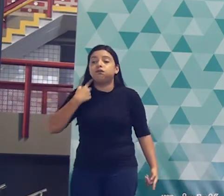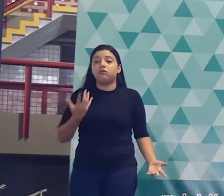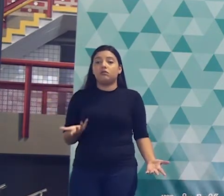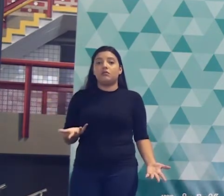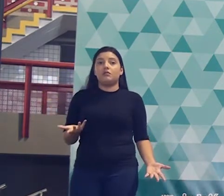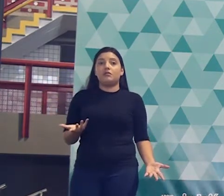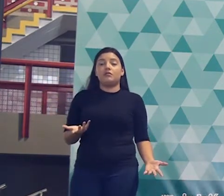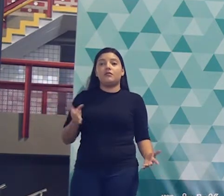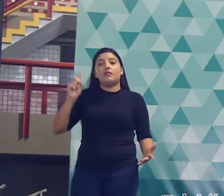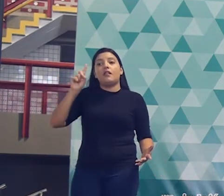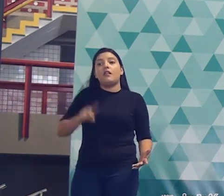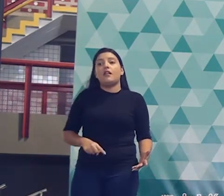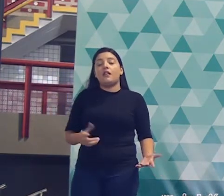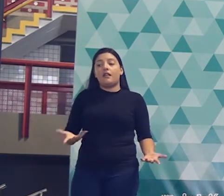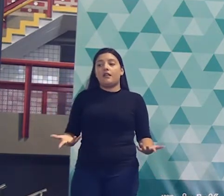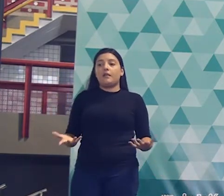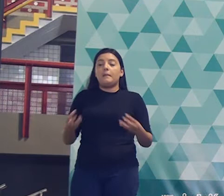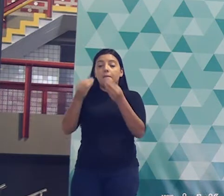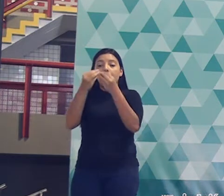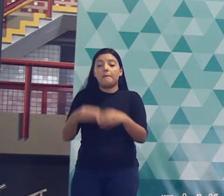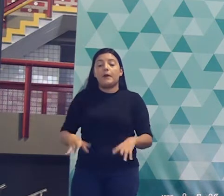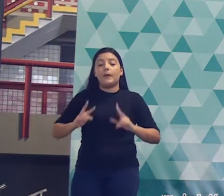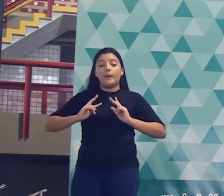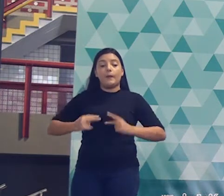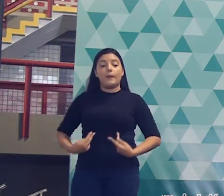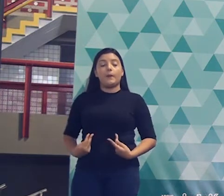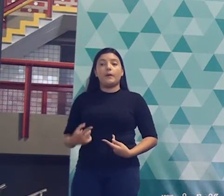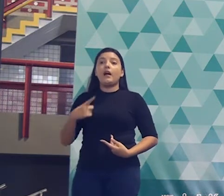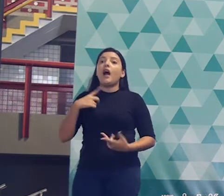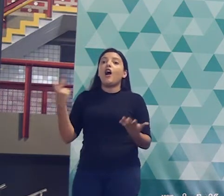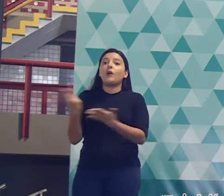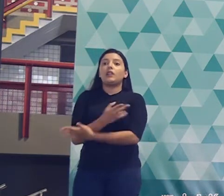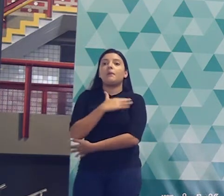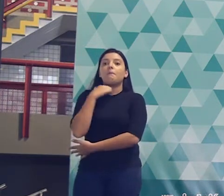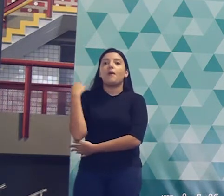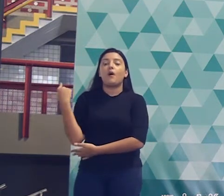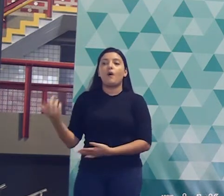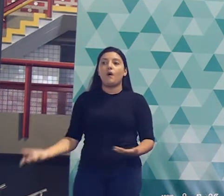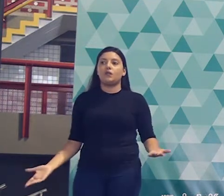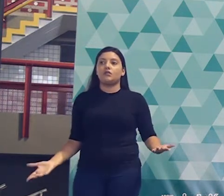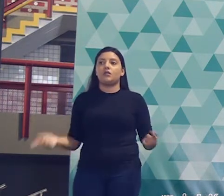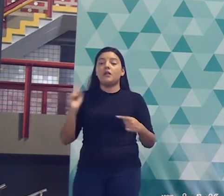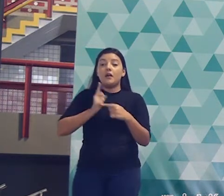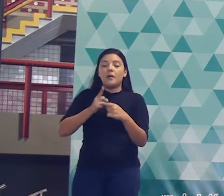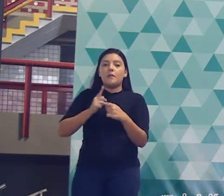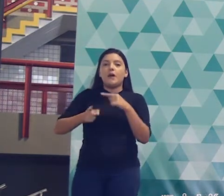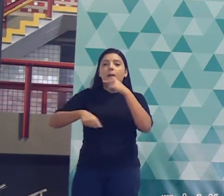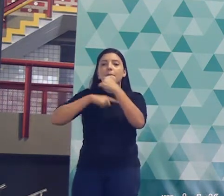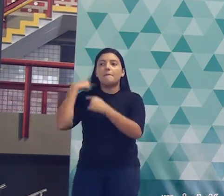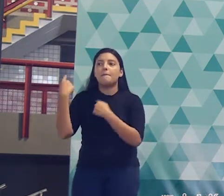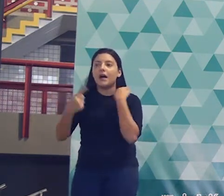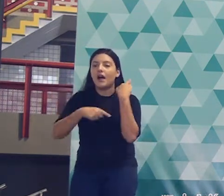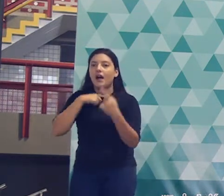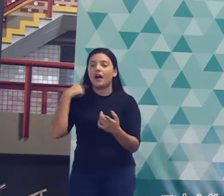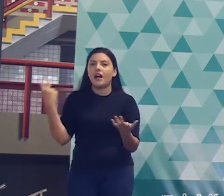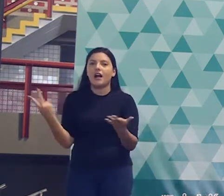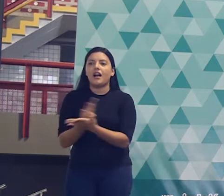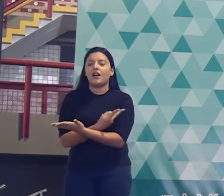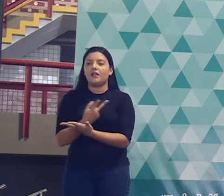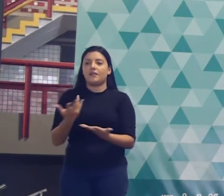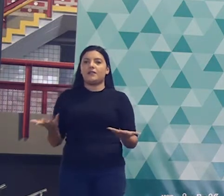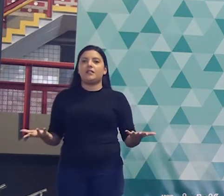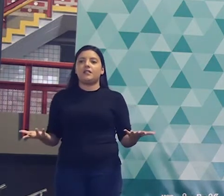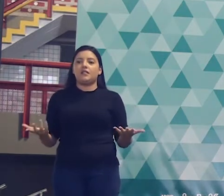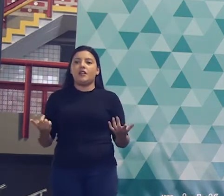vir a fazer com que o ser humano entre em óbito. Porque o CO ele mata a hemoglobina, aí acaba o transporte de gases dentro